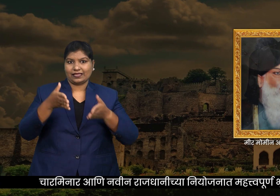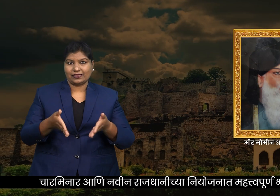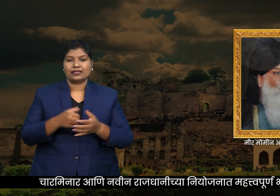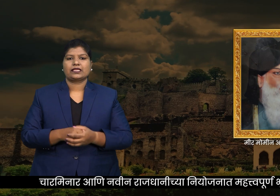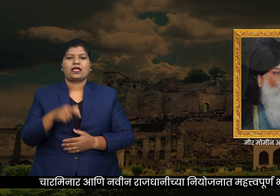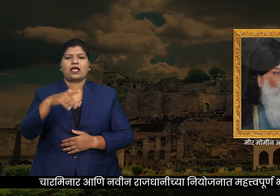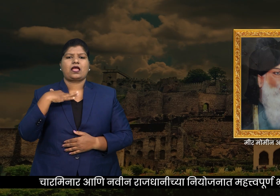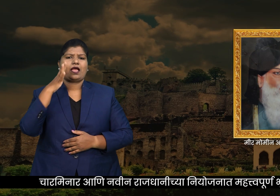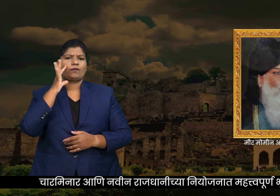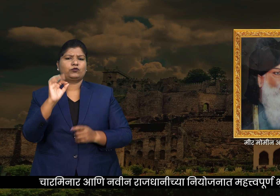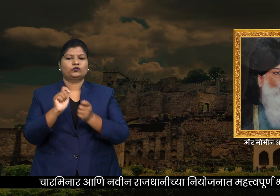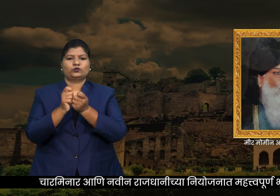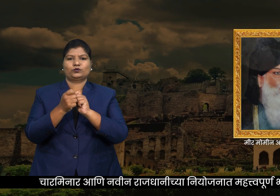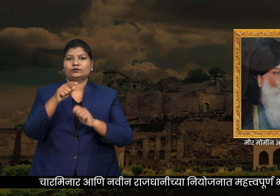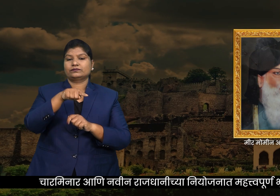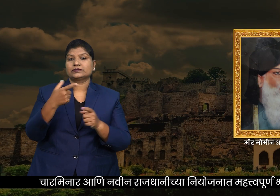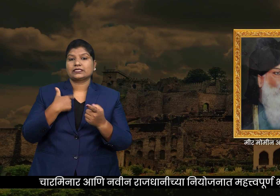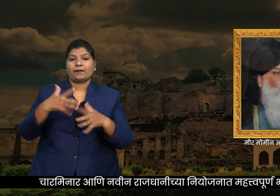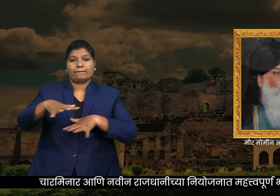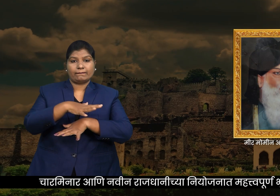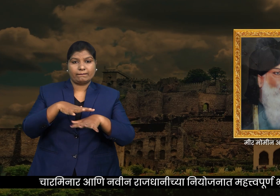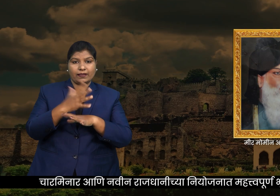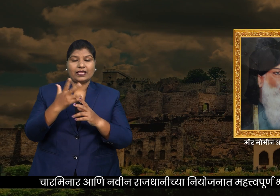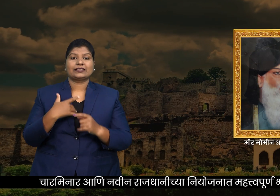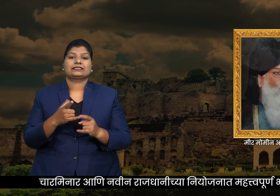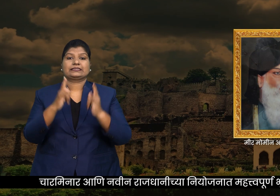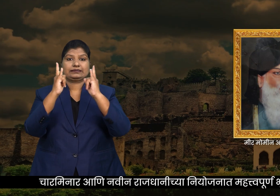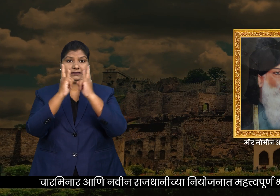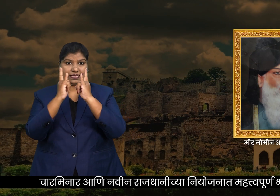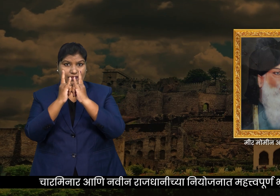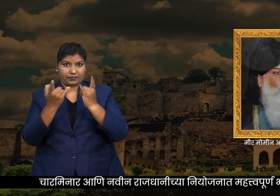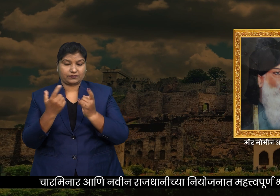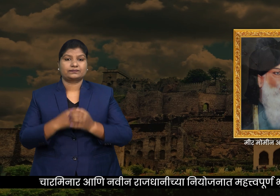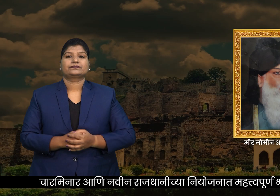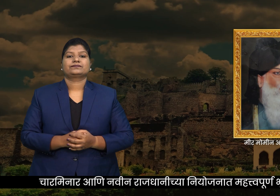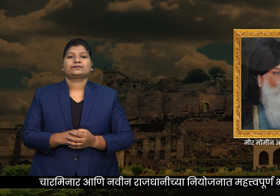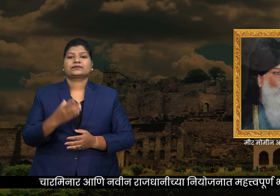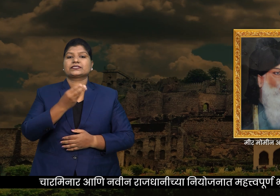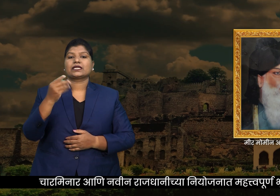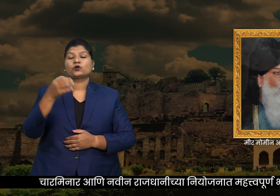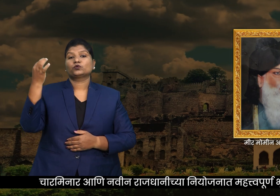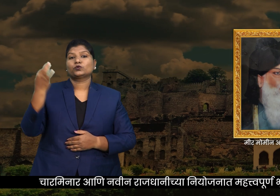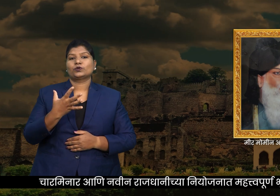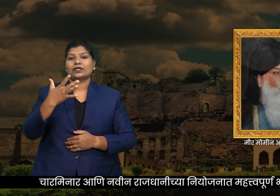चारमिनार आणि नवीन राजधानीच्या नियोजनात महत्त्वपूर्ण भूमिका बजावली.